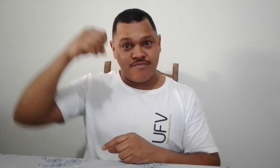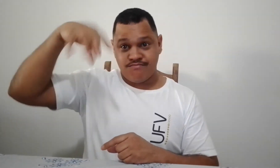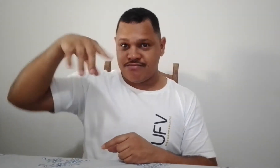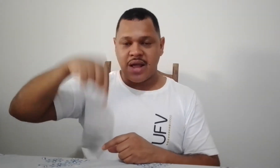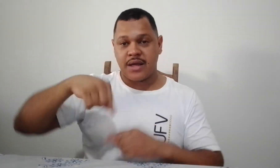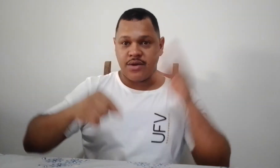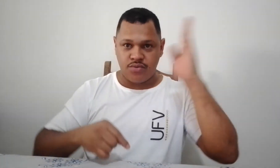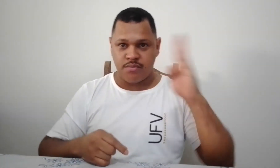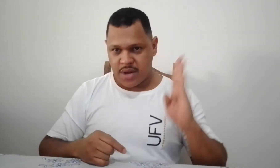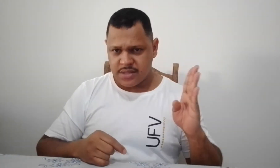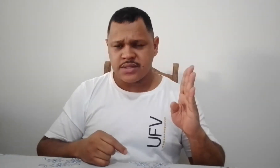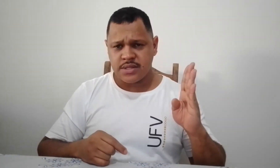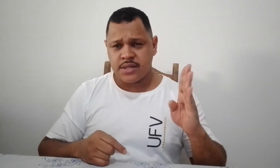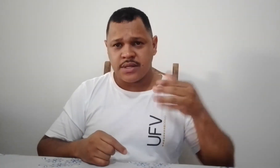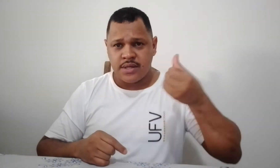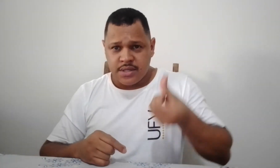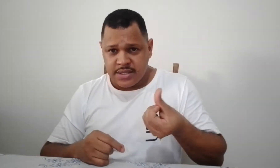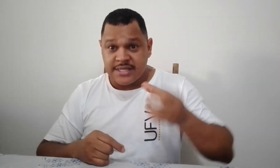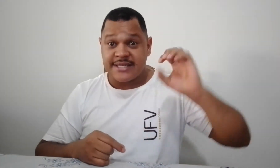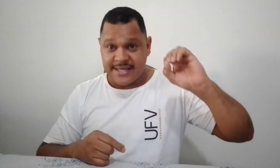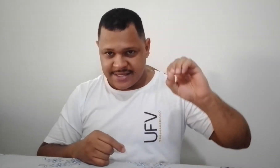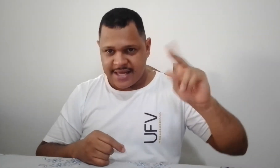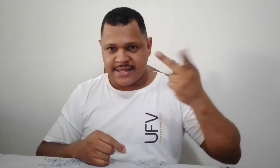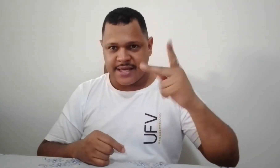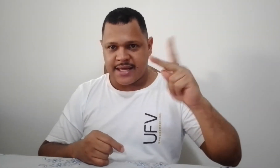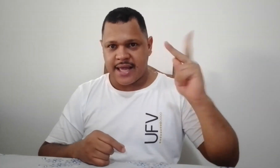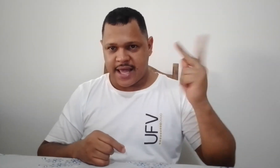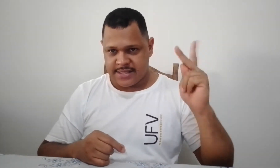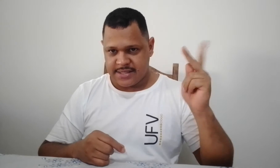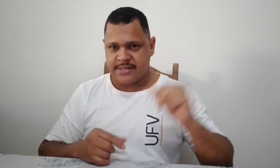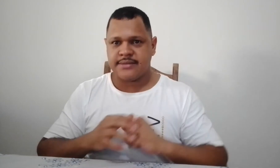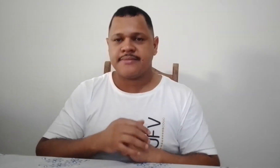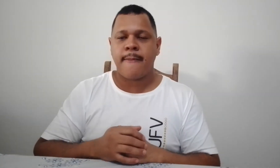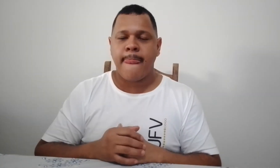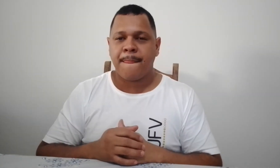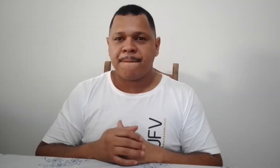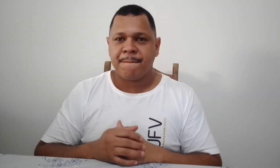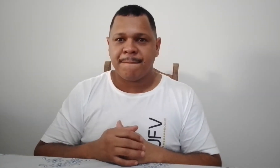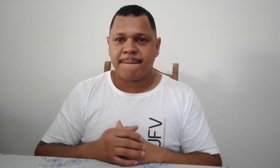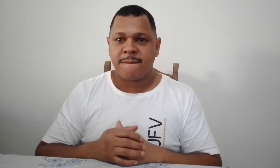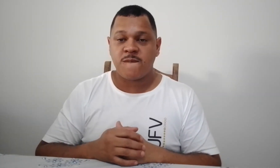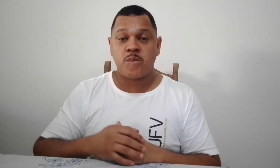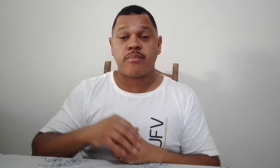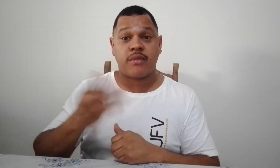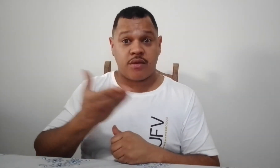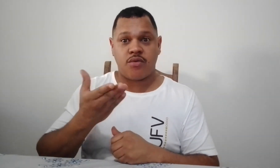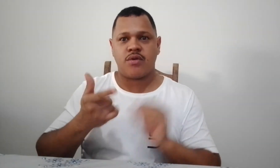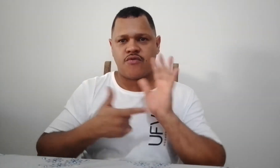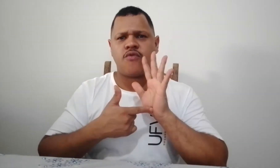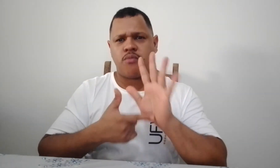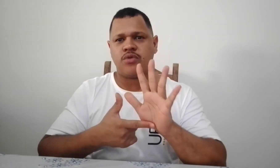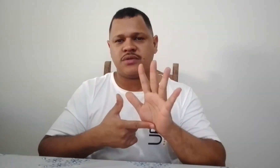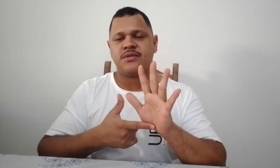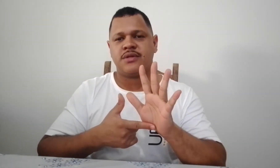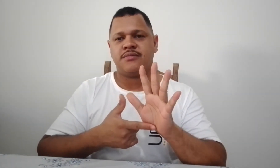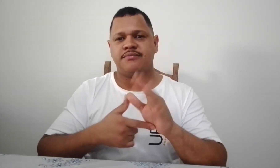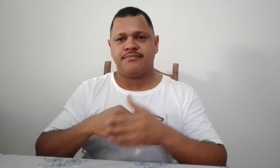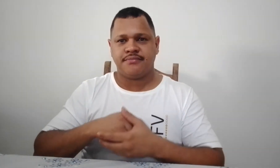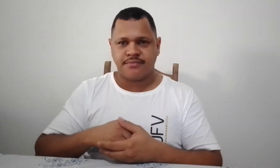frequência da rede elétrica é de 60 Hz. Agora nós temos uma representação gráfica de um sinal senoidal, onde o EM, que é